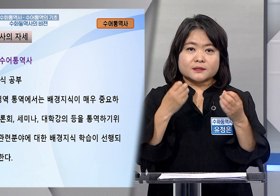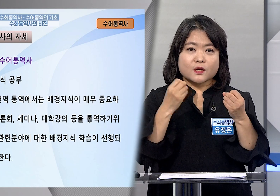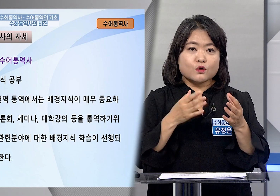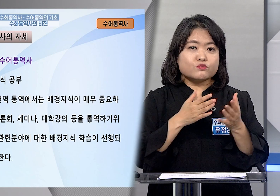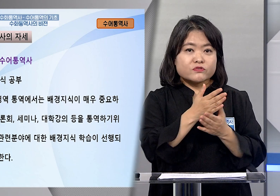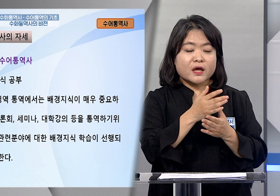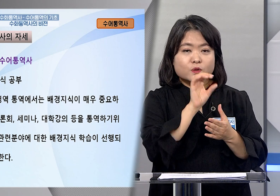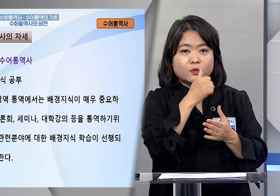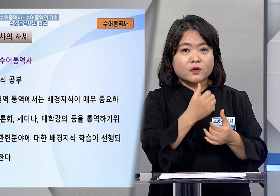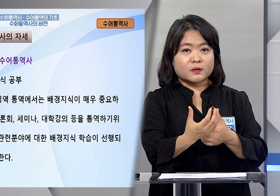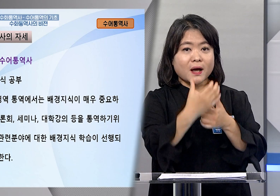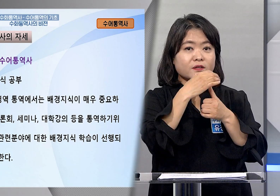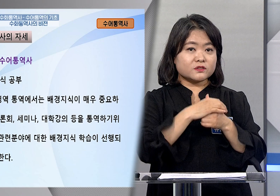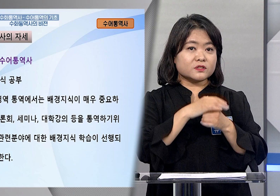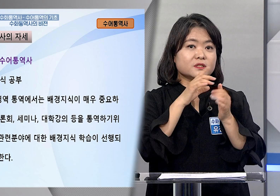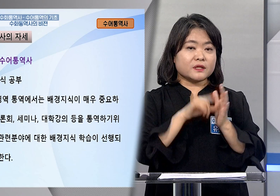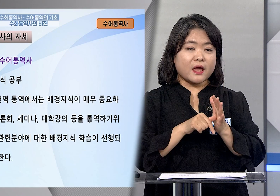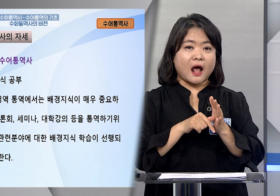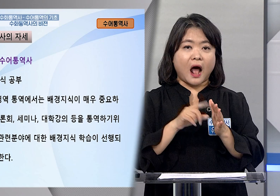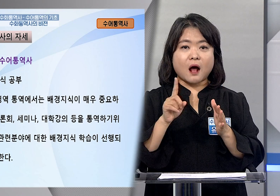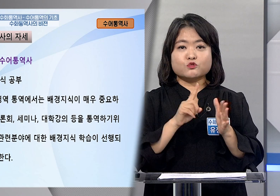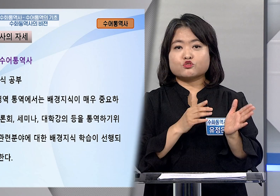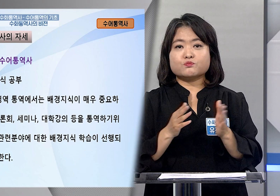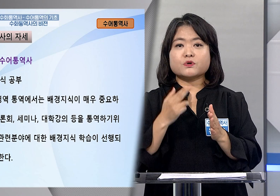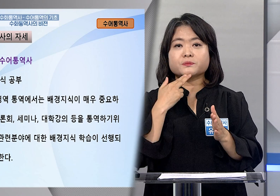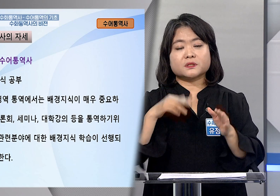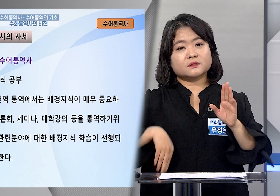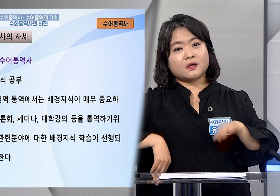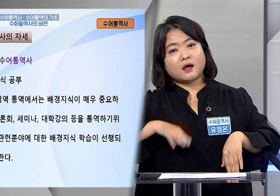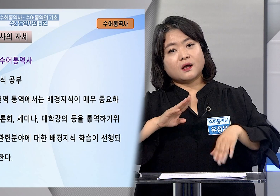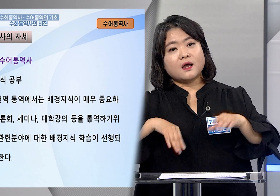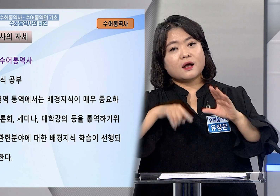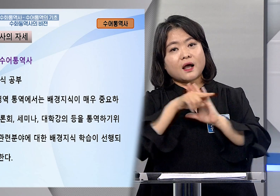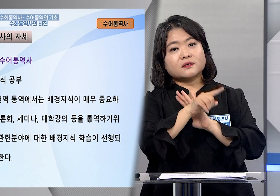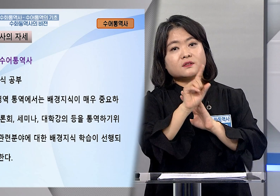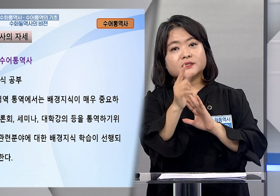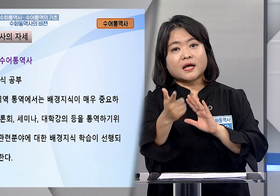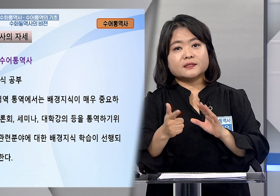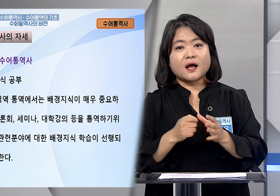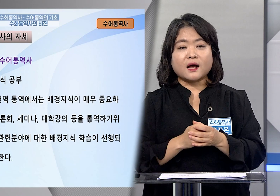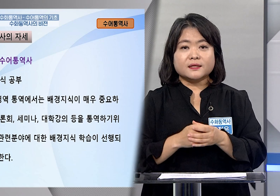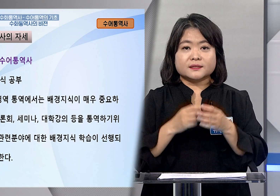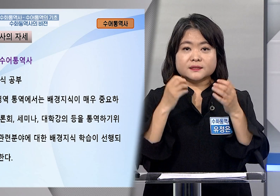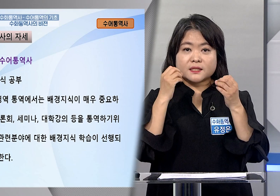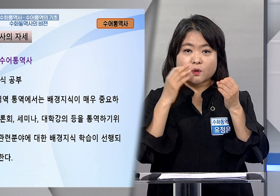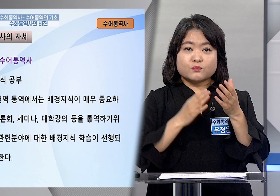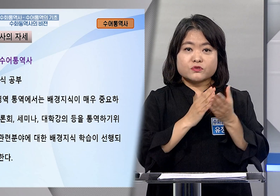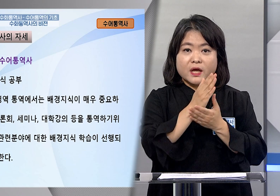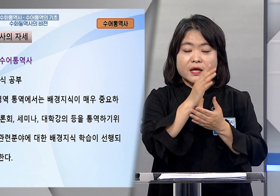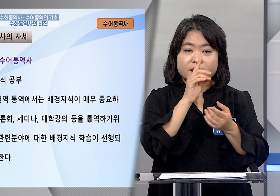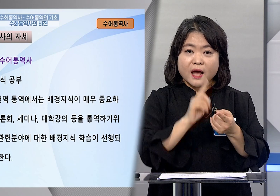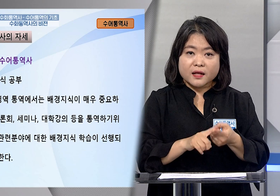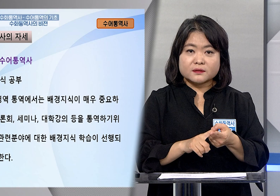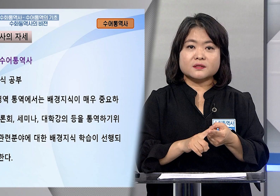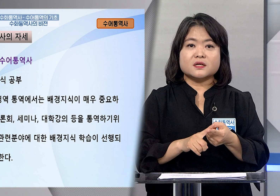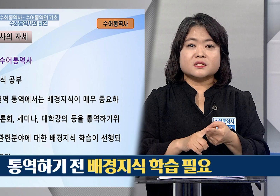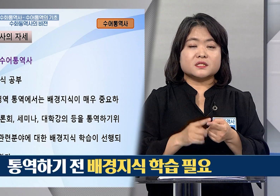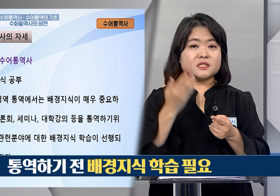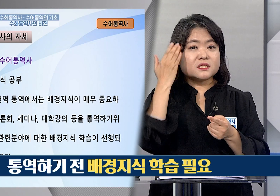새로운 분야의 통역이 맡겨졌을 때 아무 준비 없이 그냥 가는 것이 아니라 그 새로운 분야에 대한